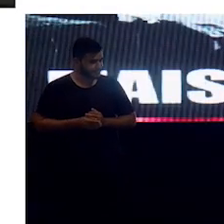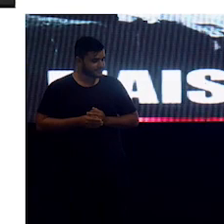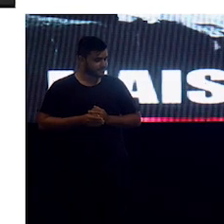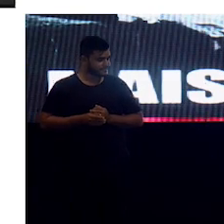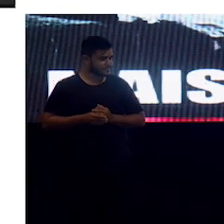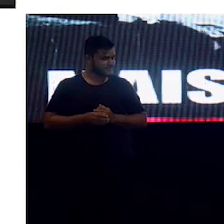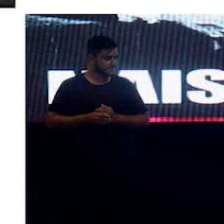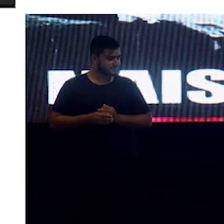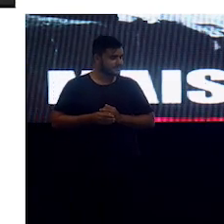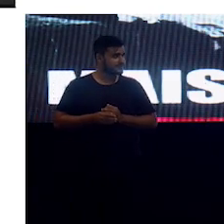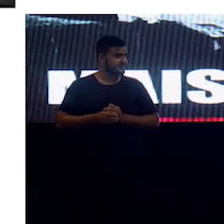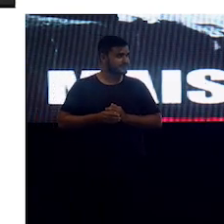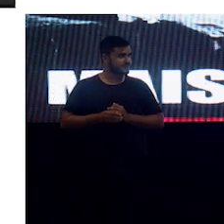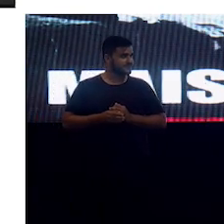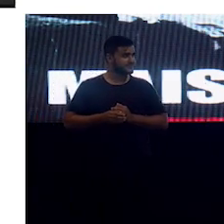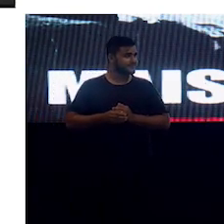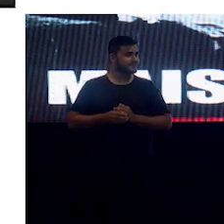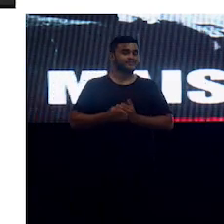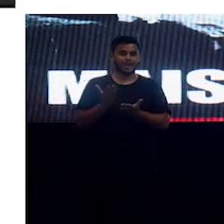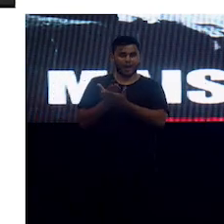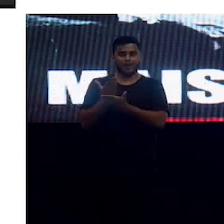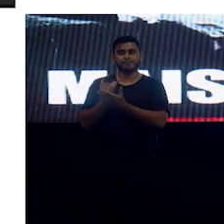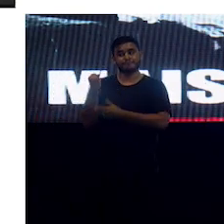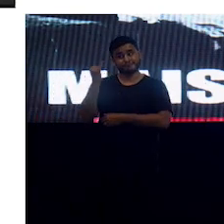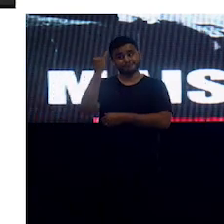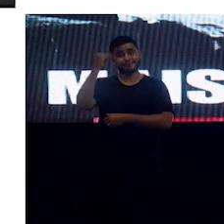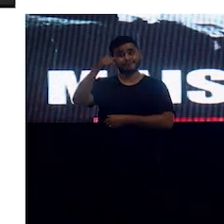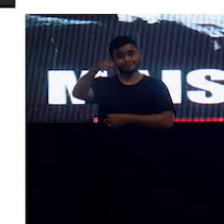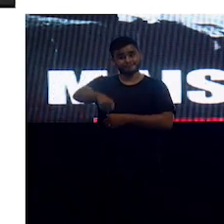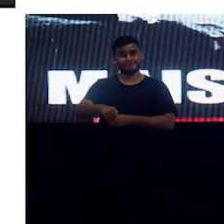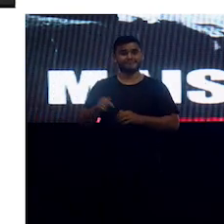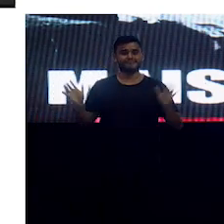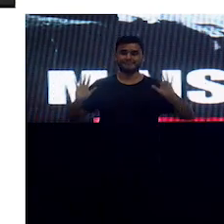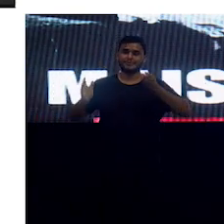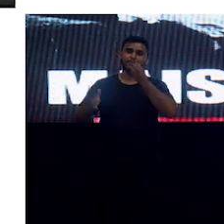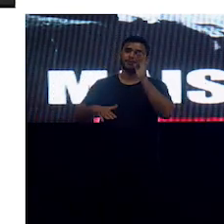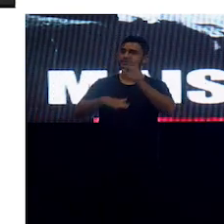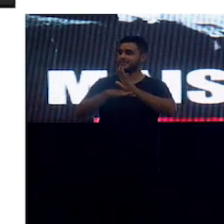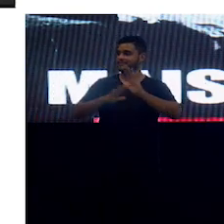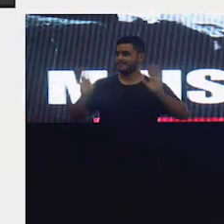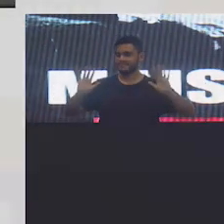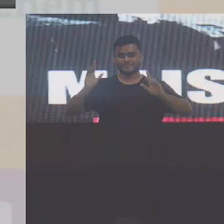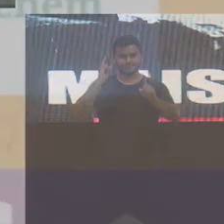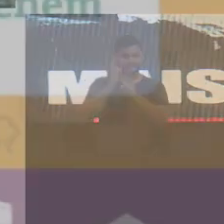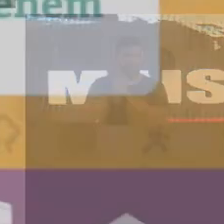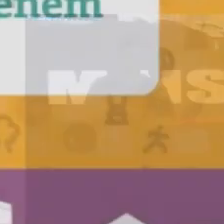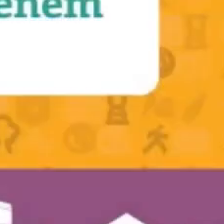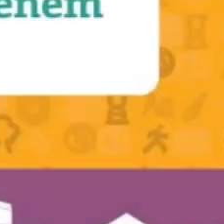aula não valia nada, mas valia. Tchau, gente. Boa tarde. Até a próxima.